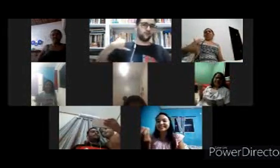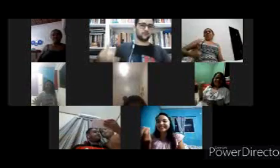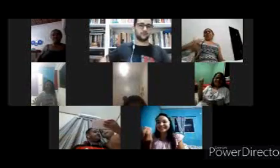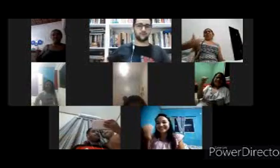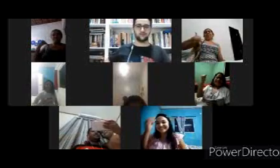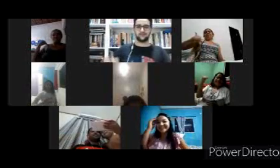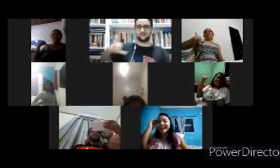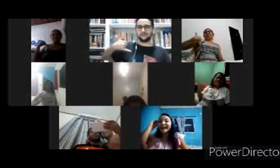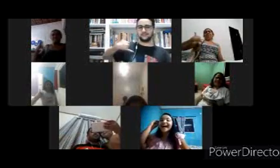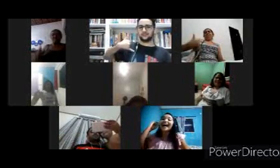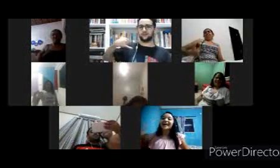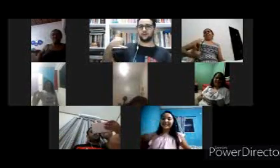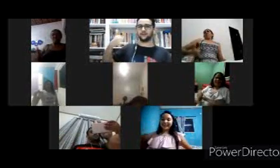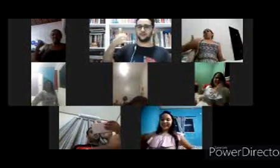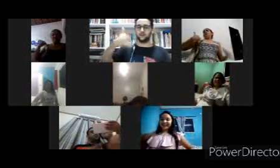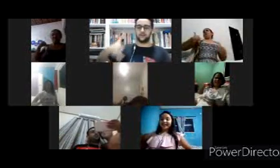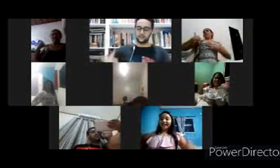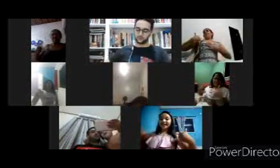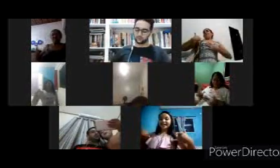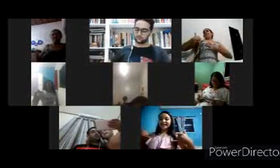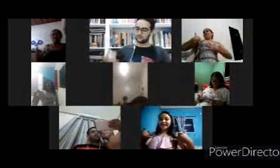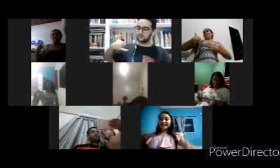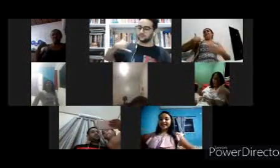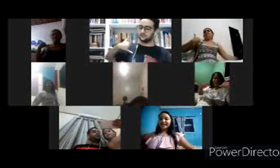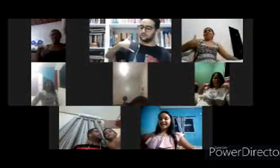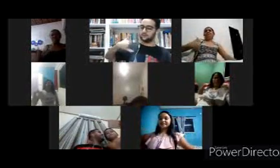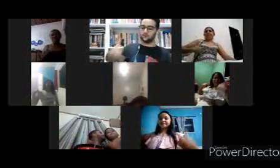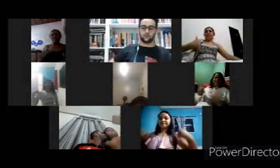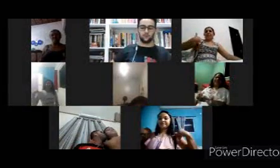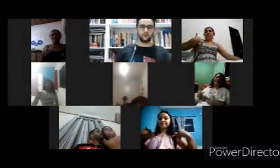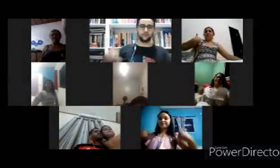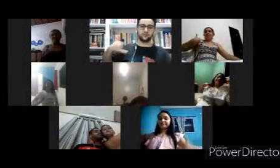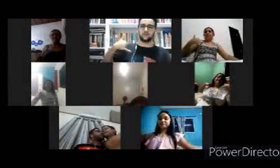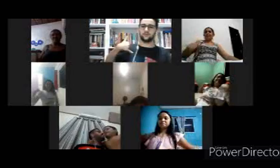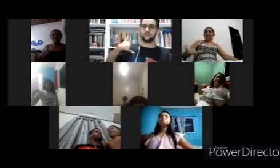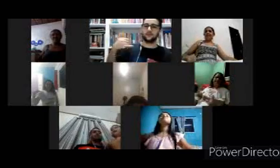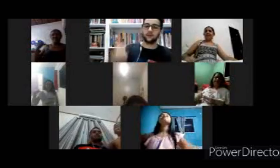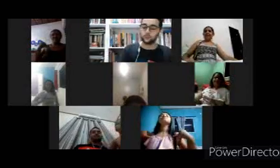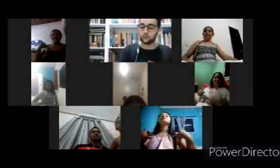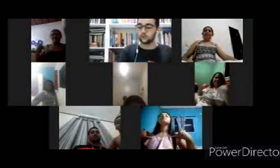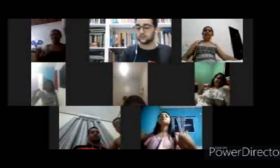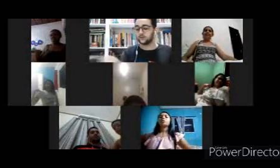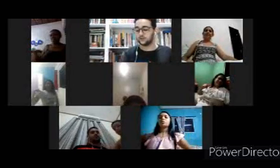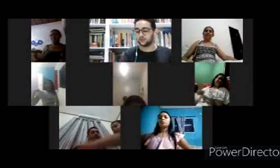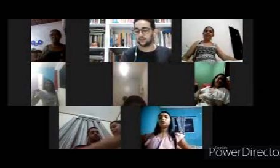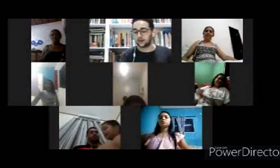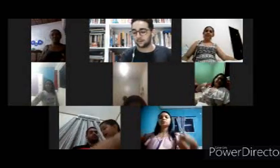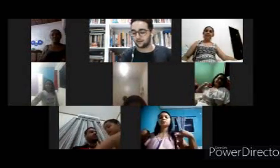Orgulhoso. Configuração de mão em Y. Orgulhoso. Mas por conta disso, acabaram